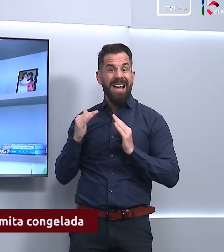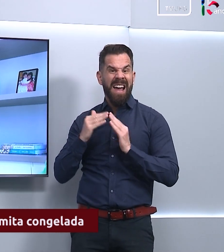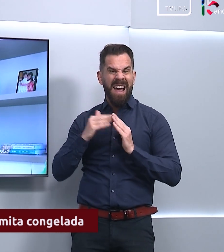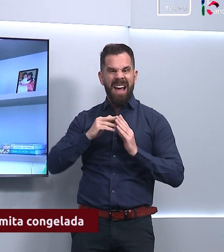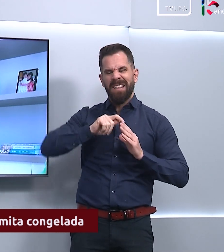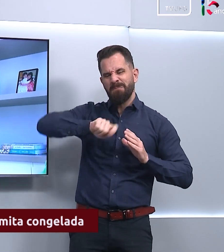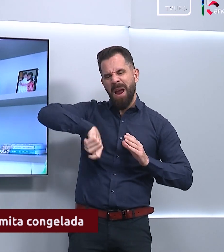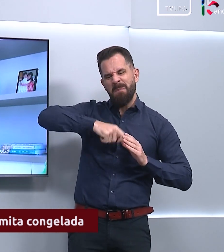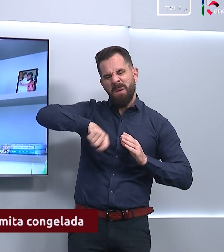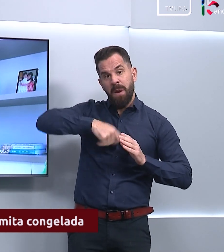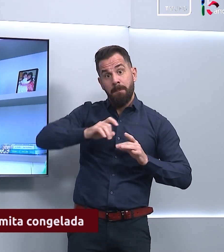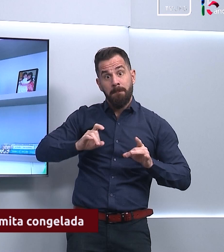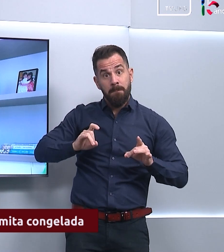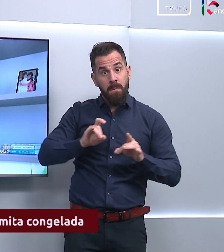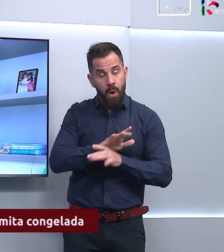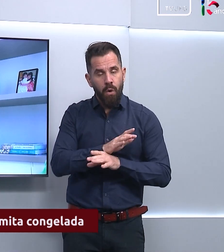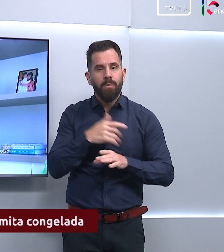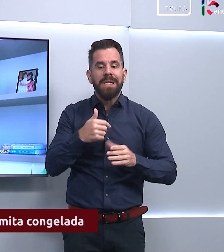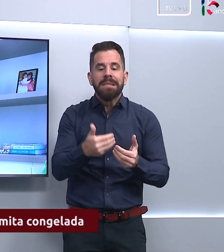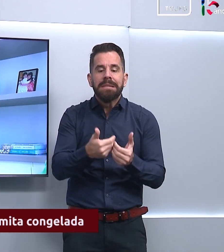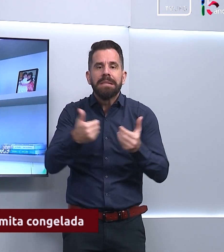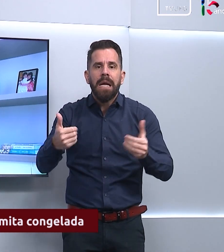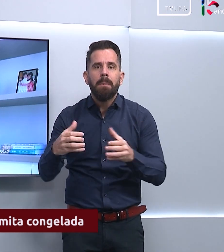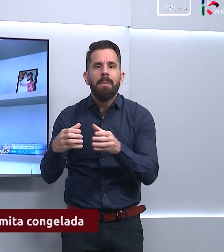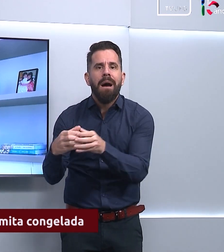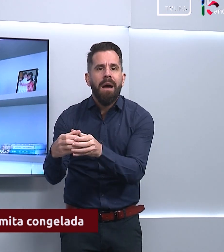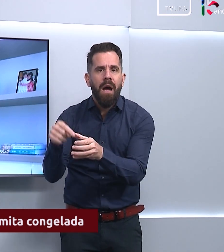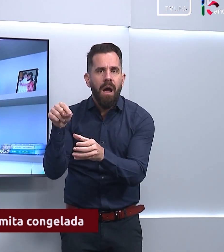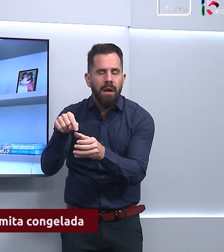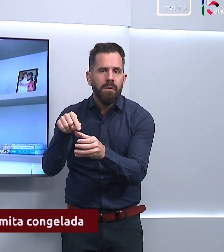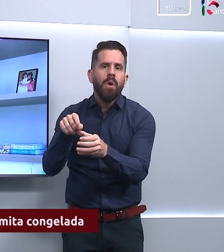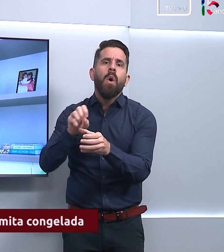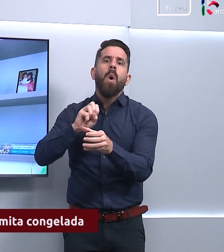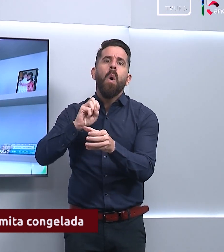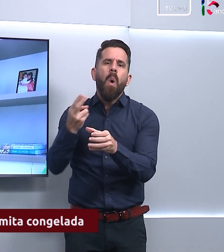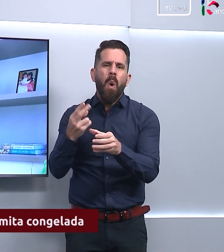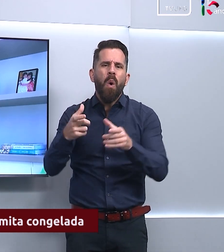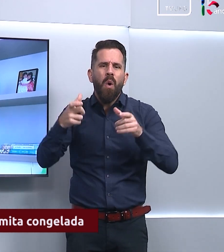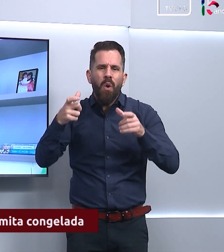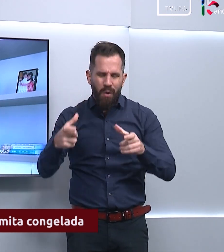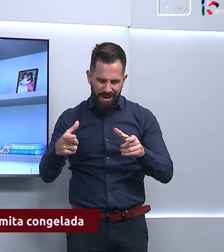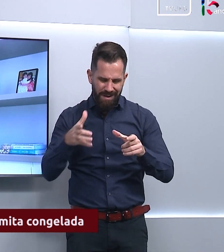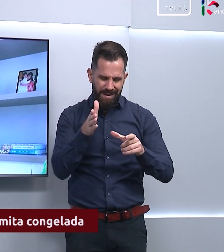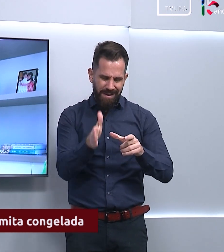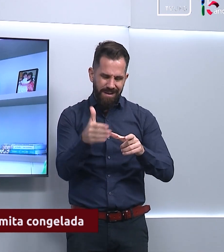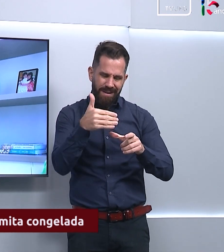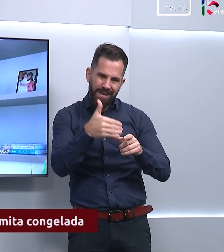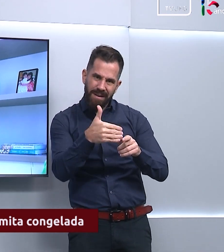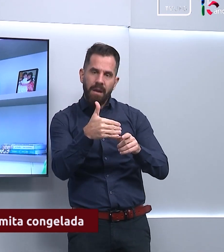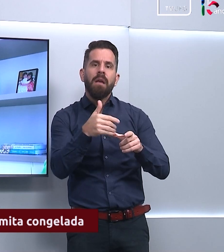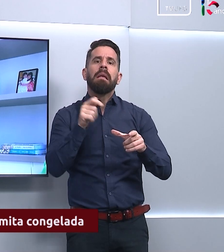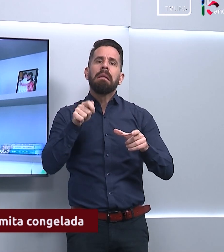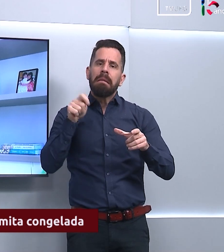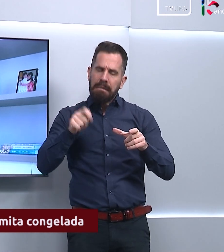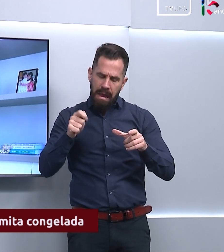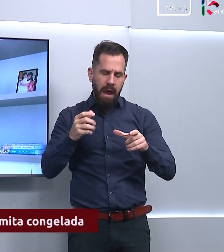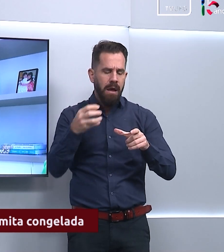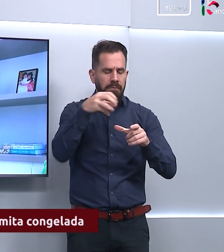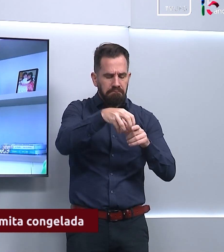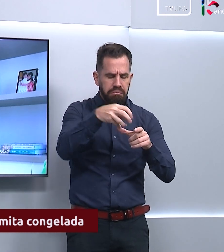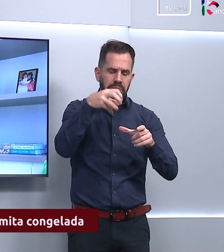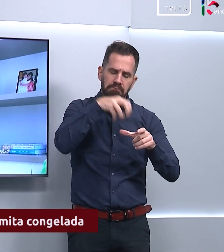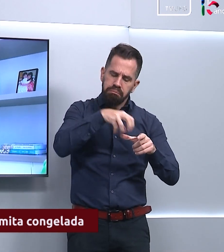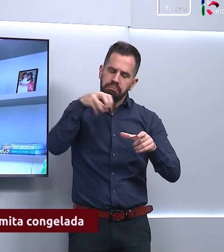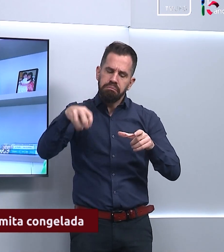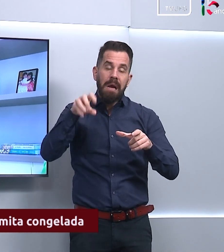um potinho separado para ele ou ter aquelas marmitinhas já com divisória. Aí você pode congelar ele com tudo, que não vai ter